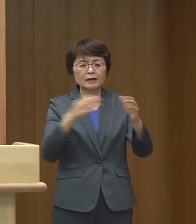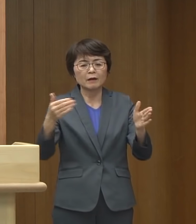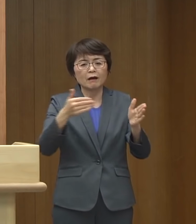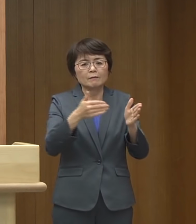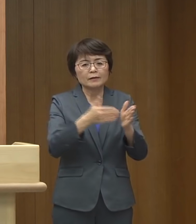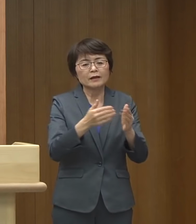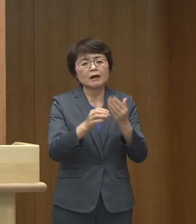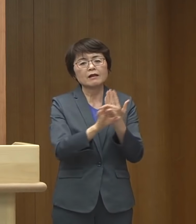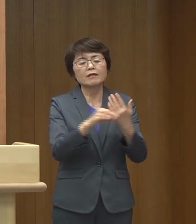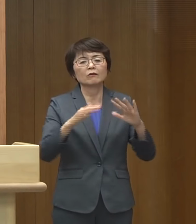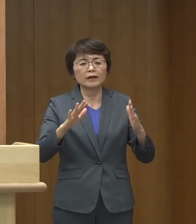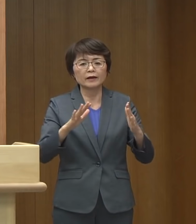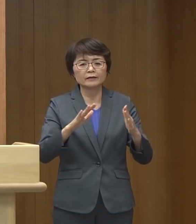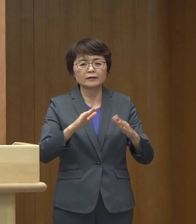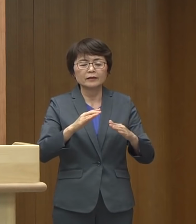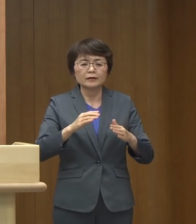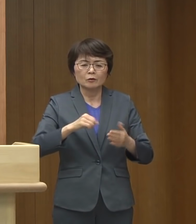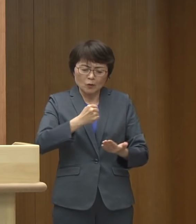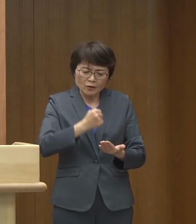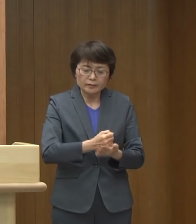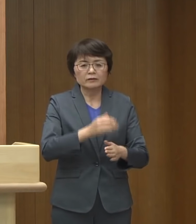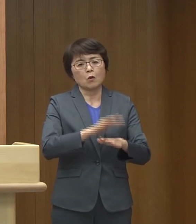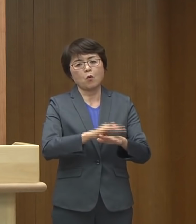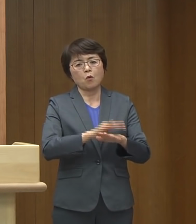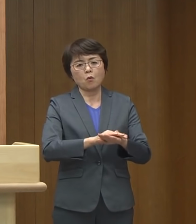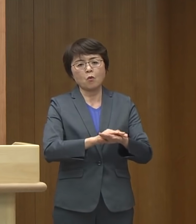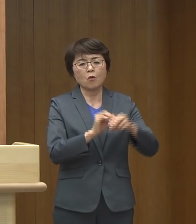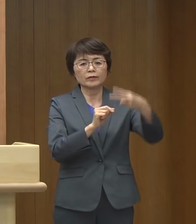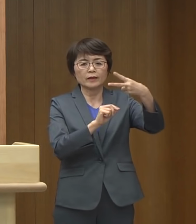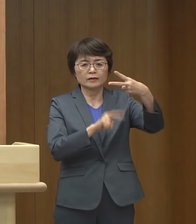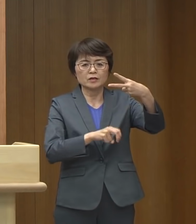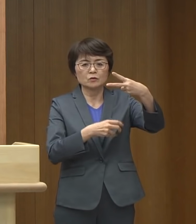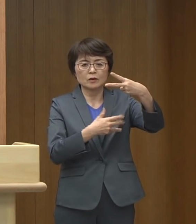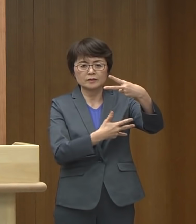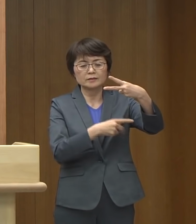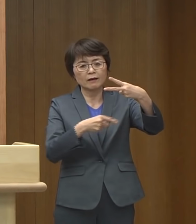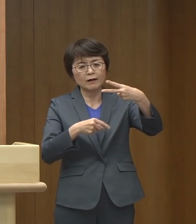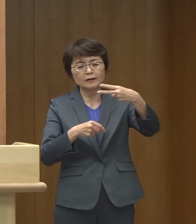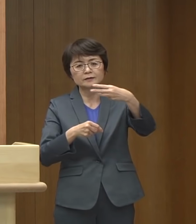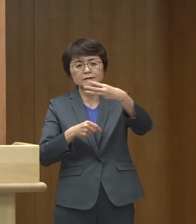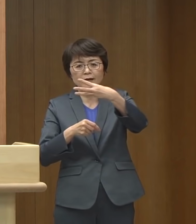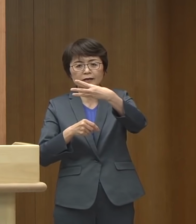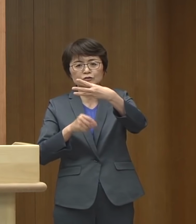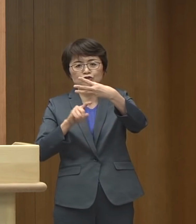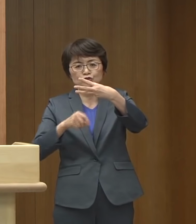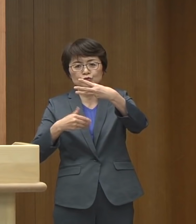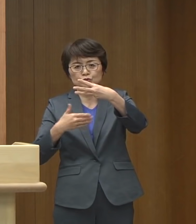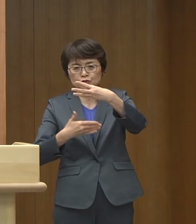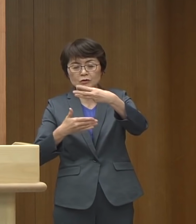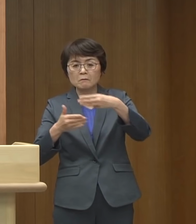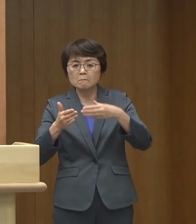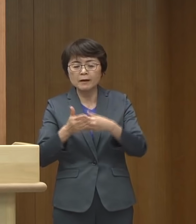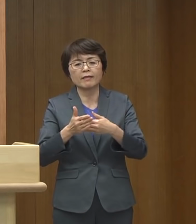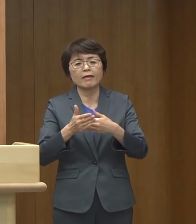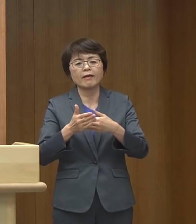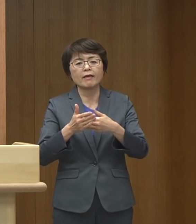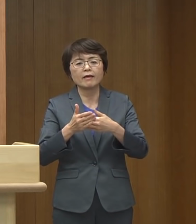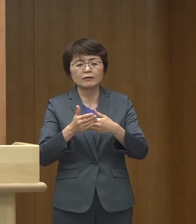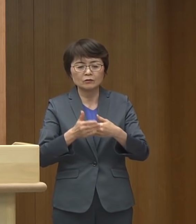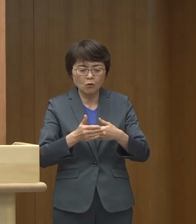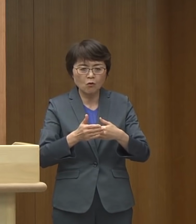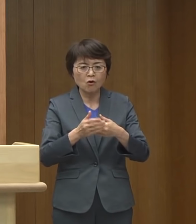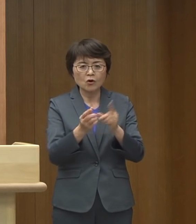思い切った方法ではありましたが、2月28日から3月19日を対策の